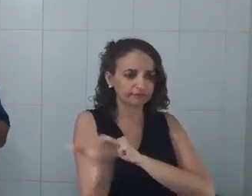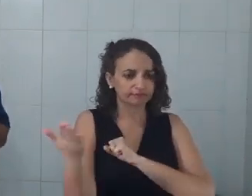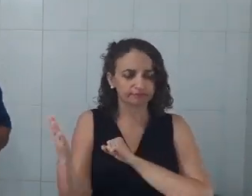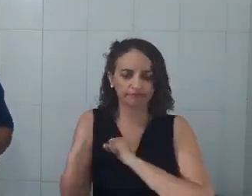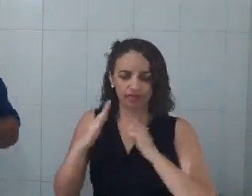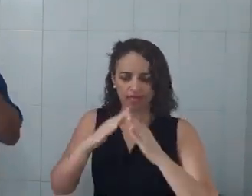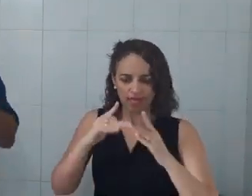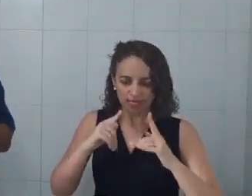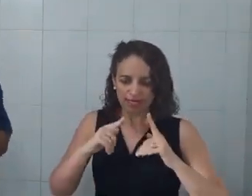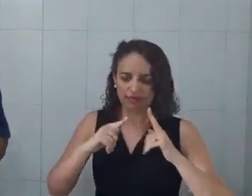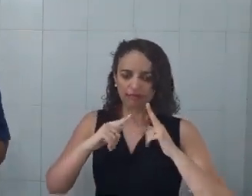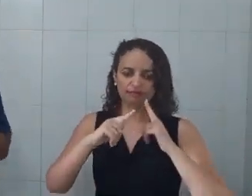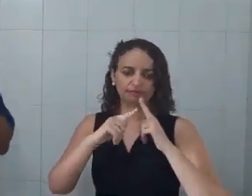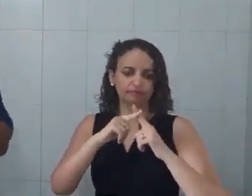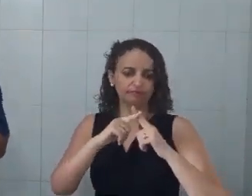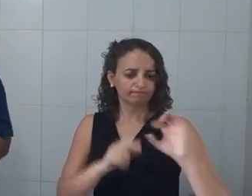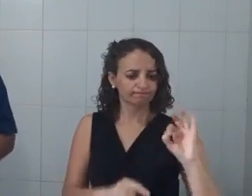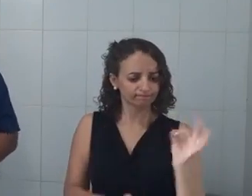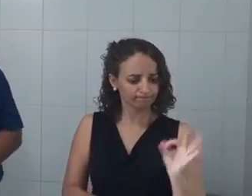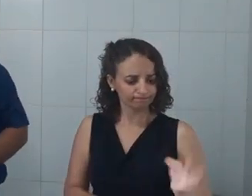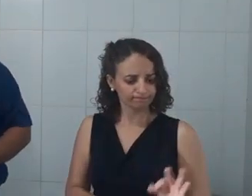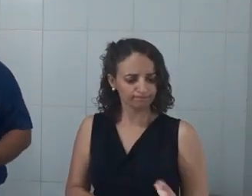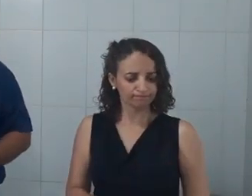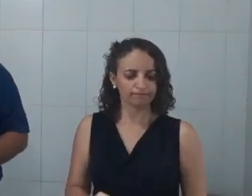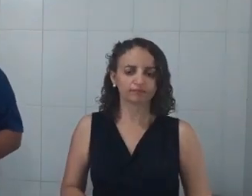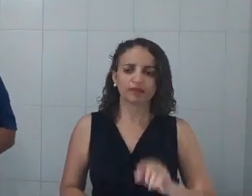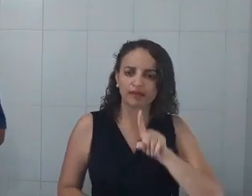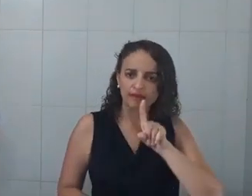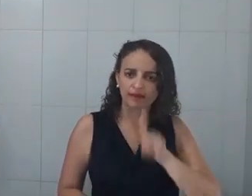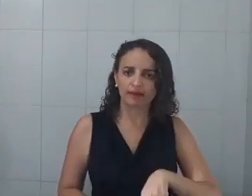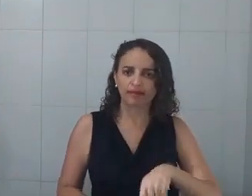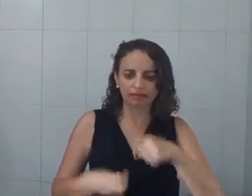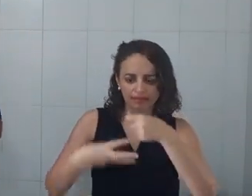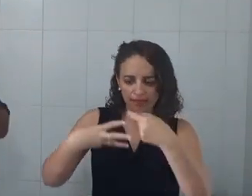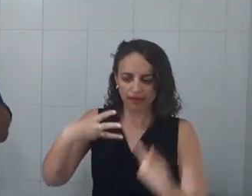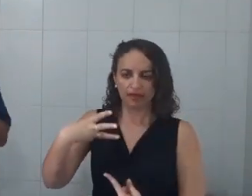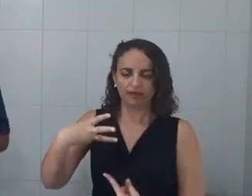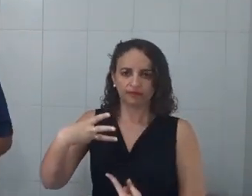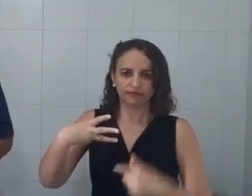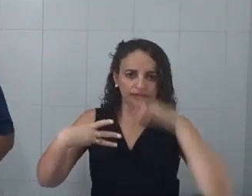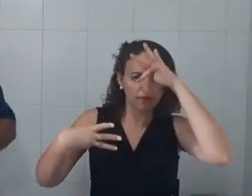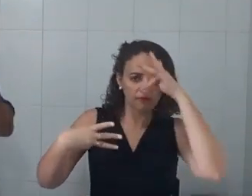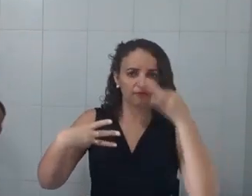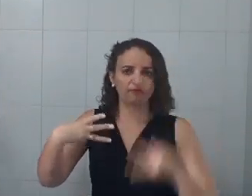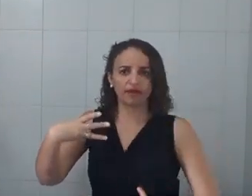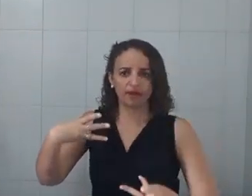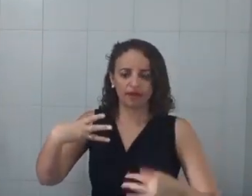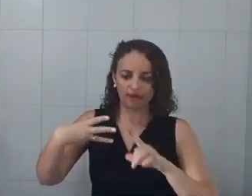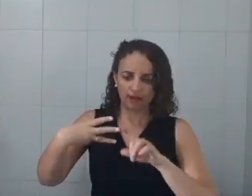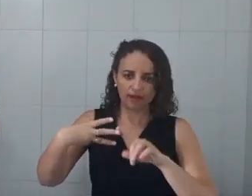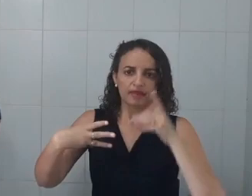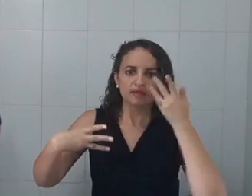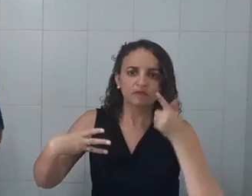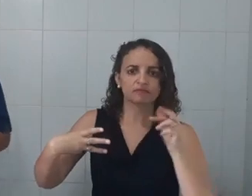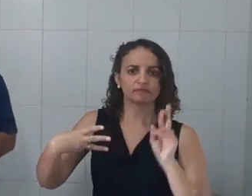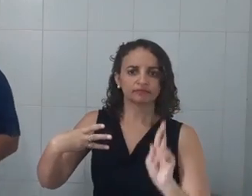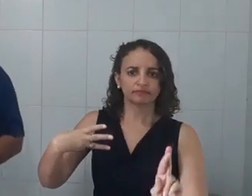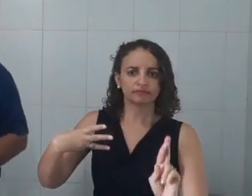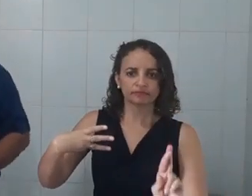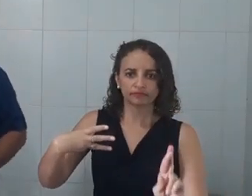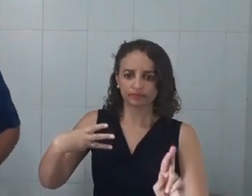igreja ideal, a característica de uma igreja ideal passa por esses 3 fundamentos: pela fé, pela esperança e